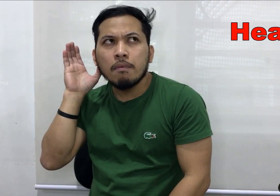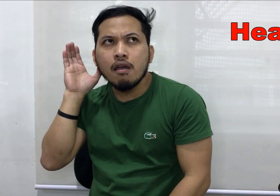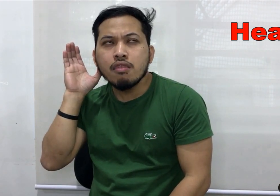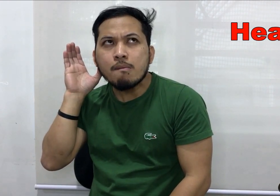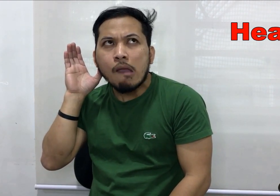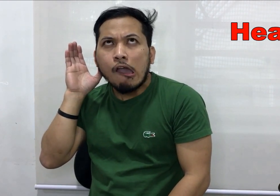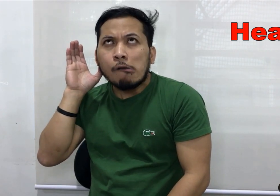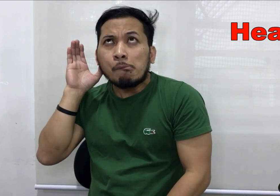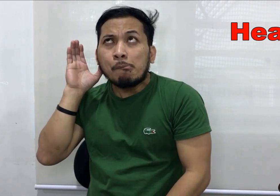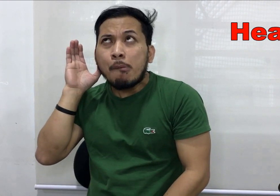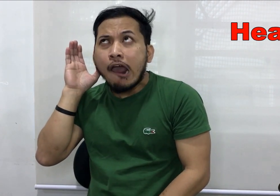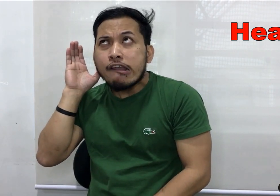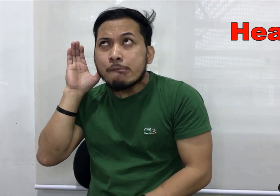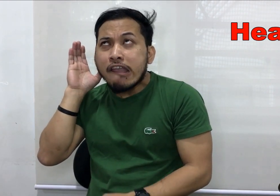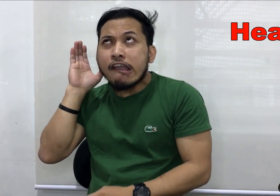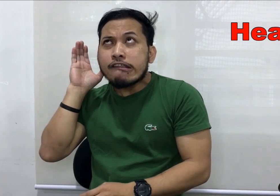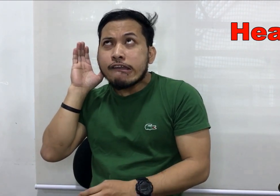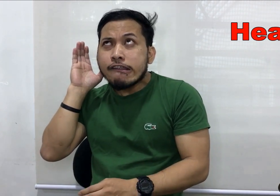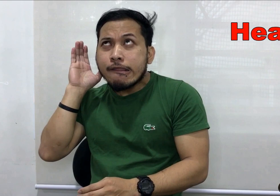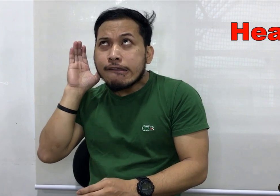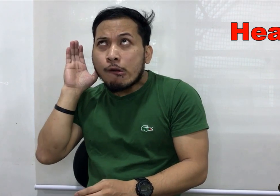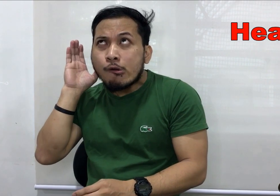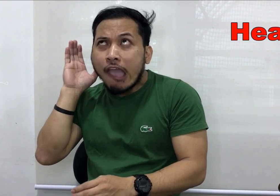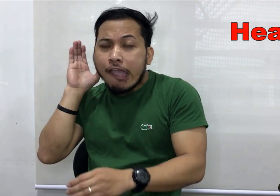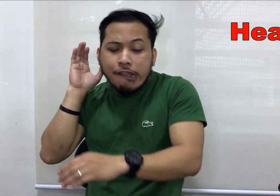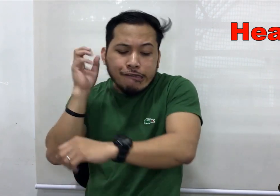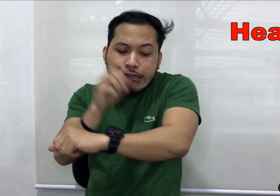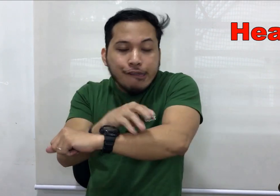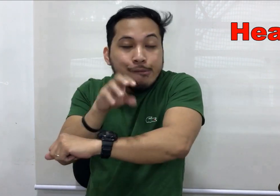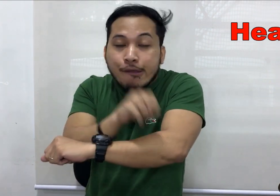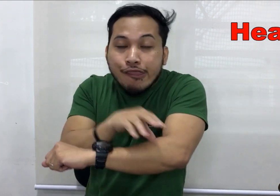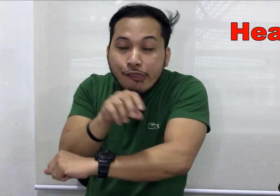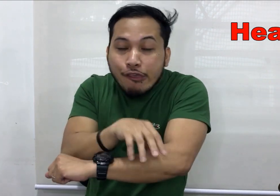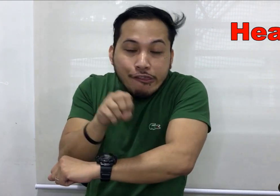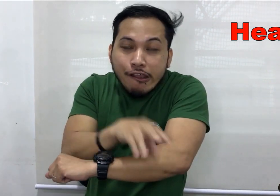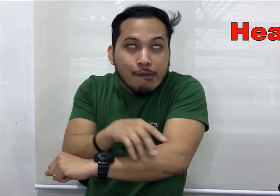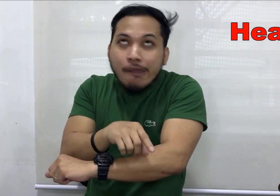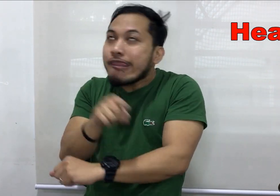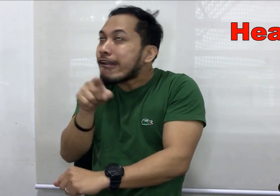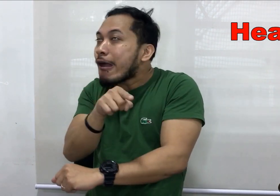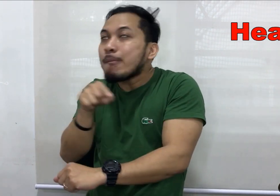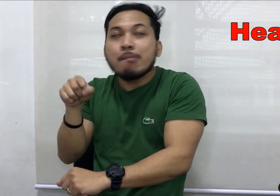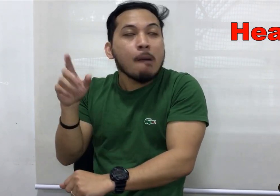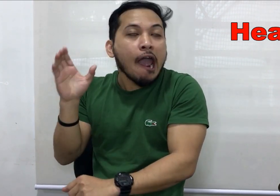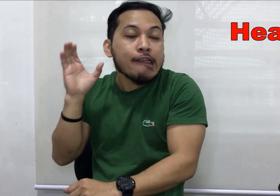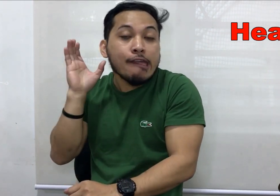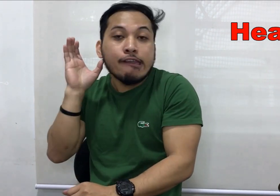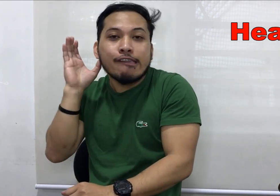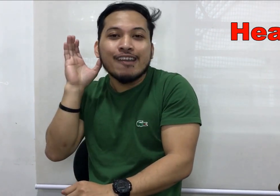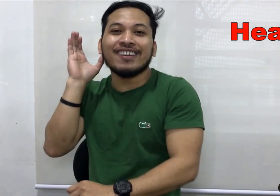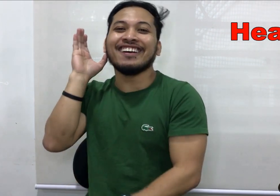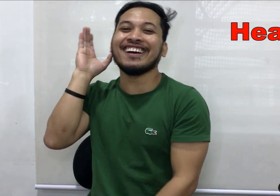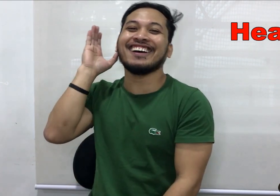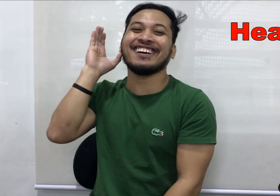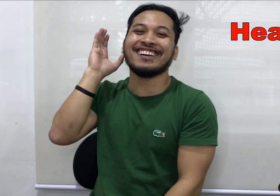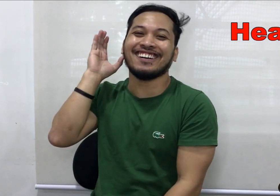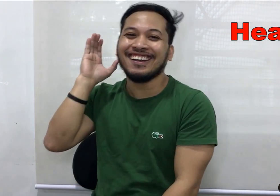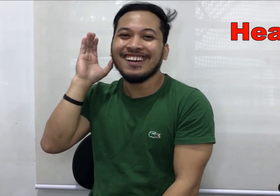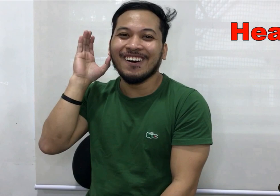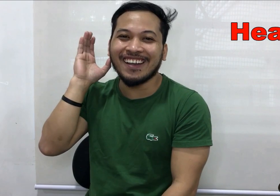huh? Parang may nanginig ako na nagtitik may sandal sa labas ng kapitbahan natin.